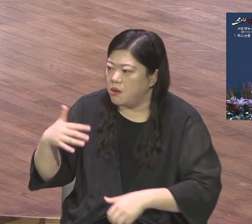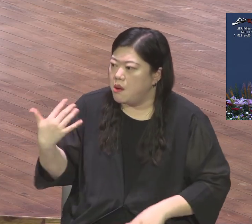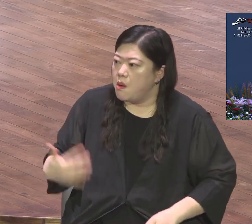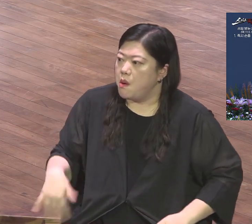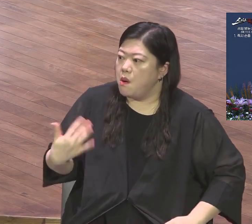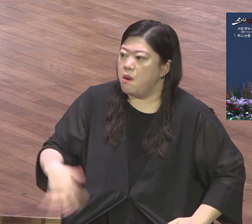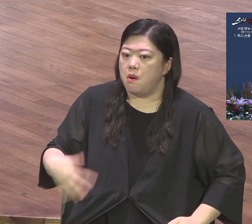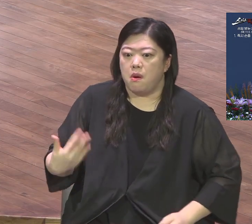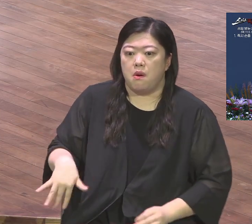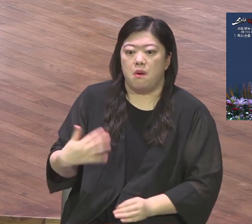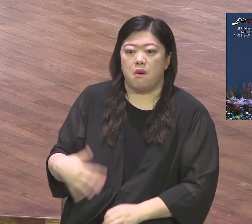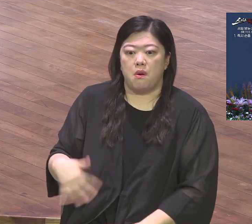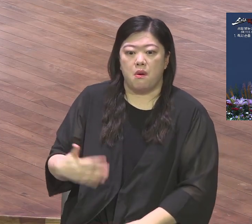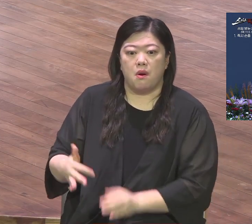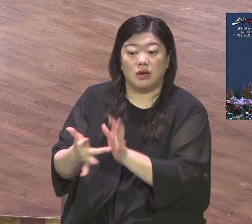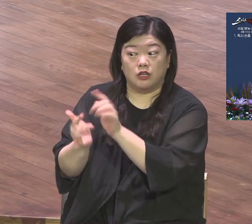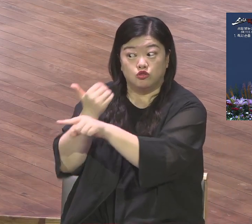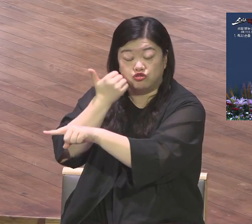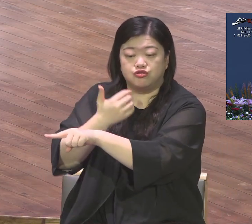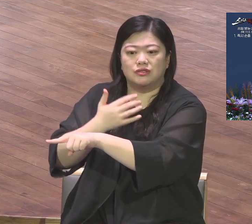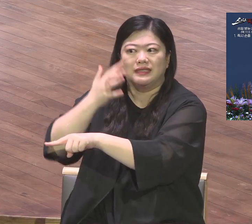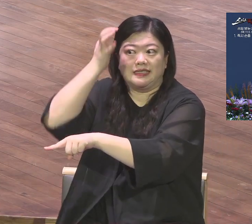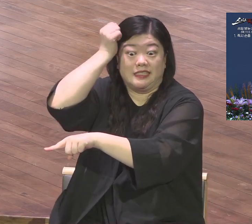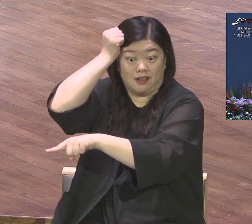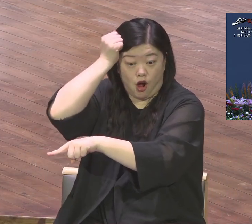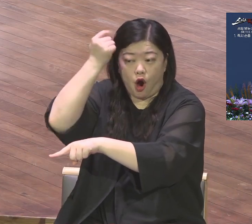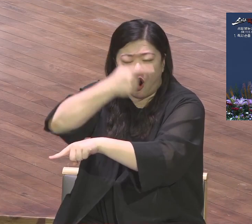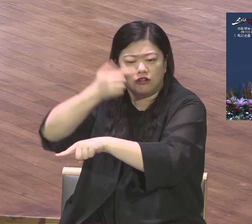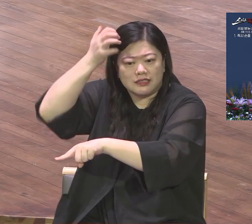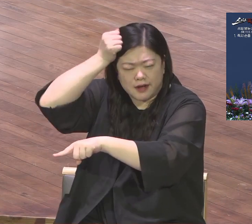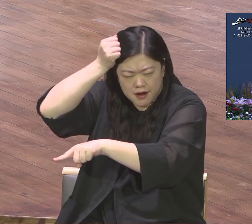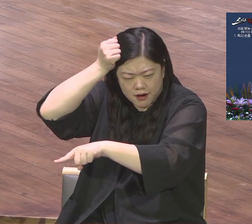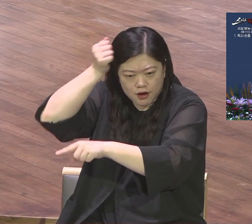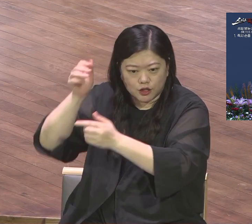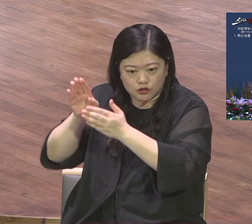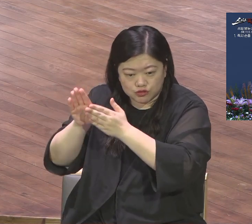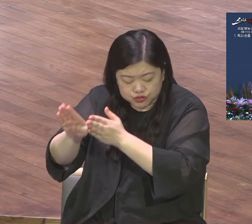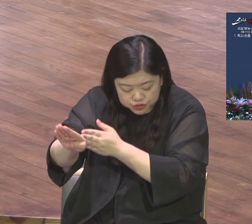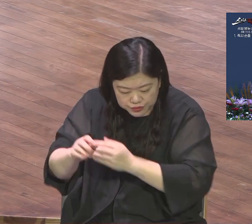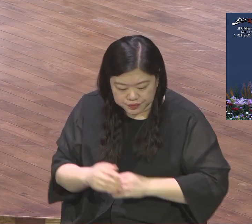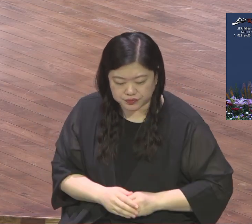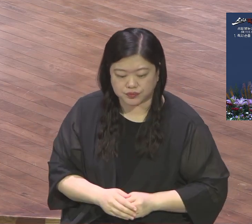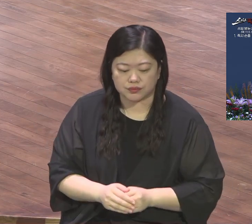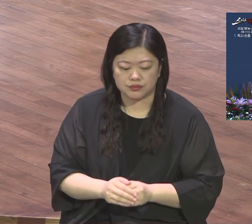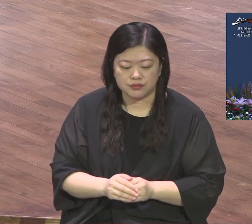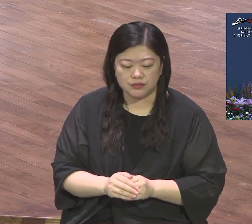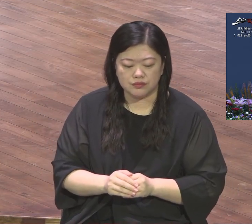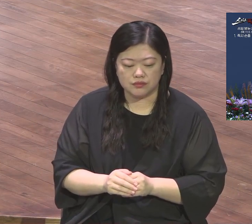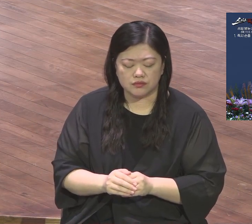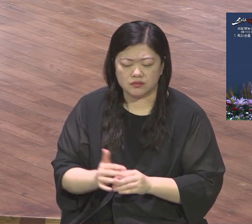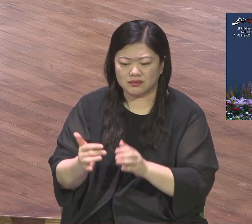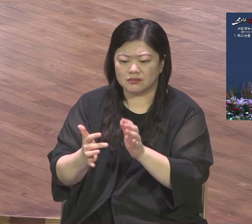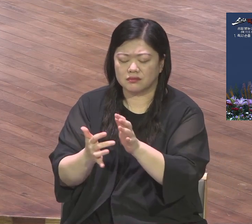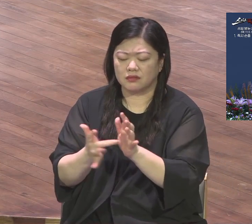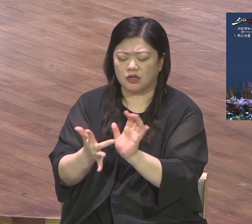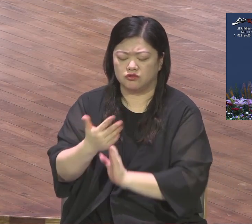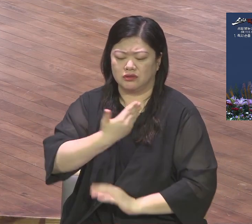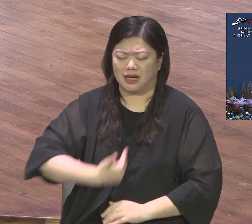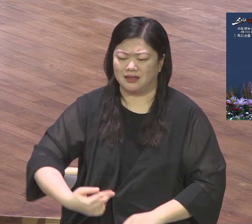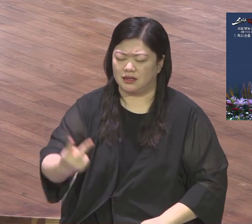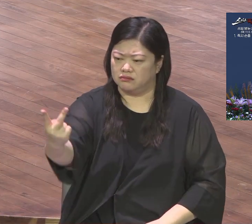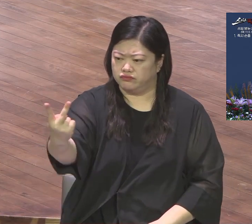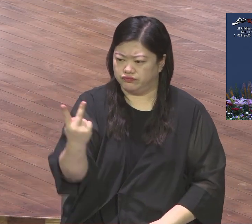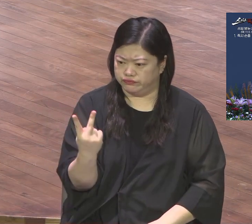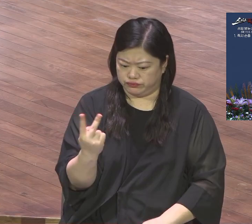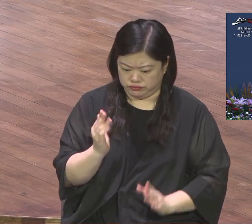주인도 베다니의 그 동네에 살았기 때문에 예수님에 대한 이 놀라운 믿음을 그때